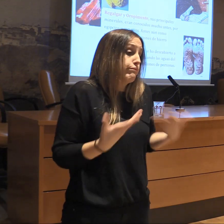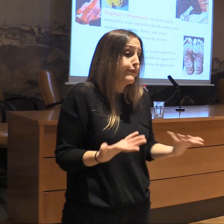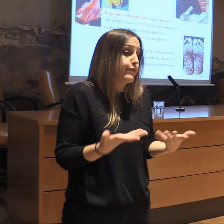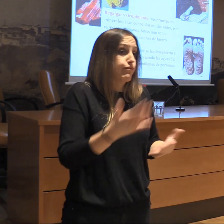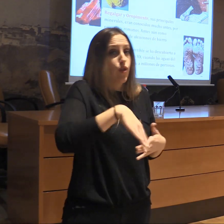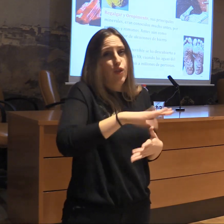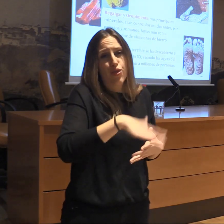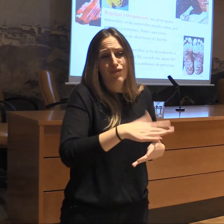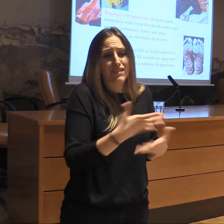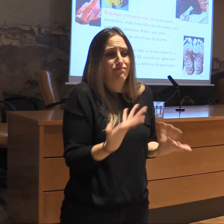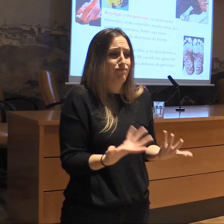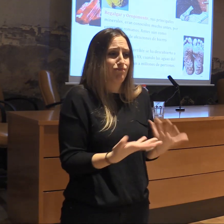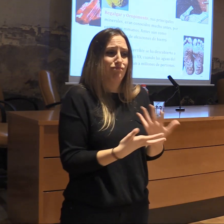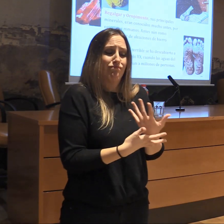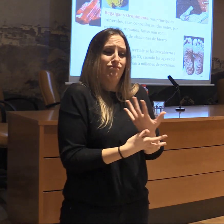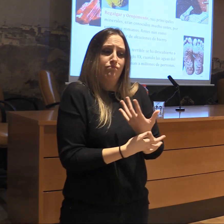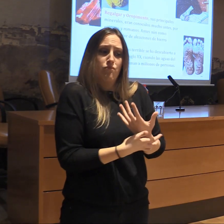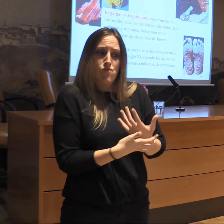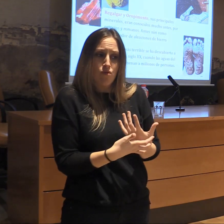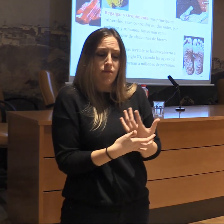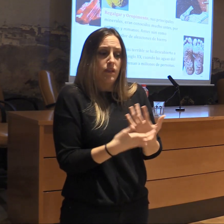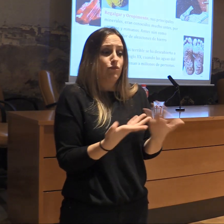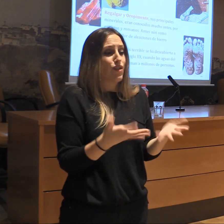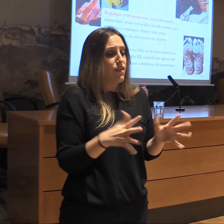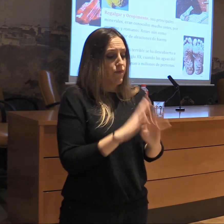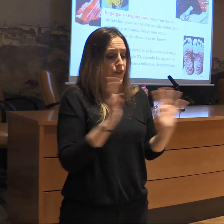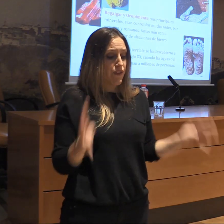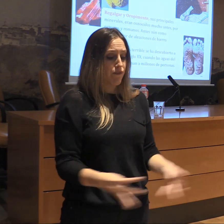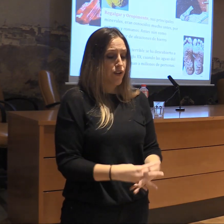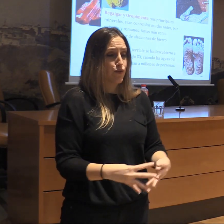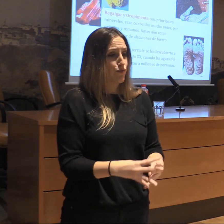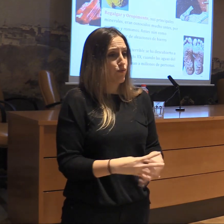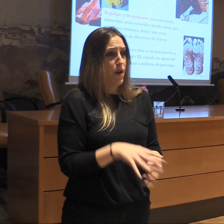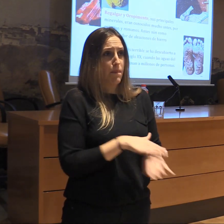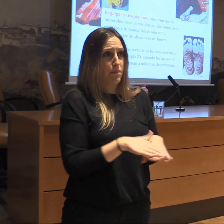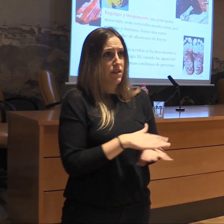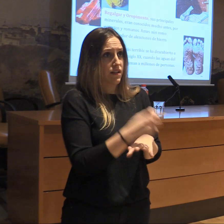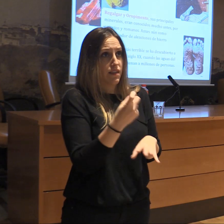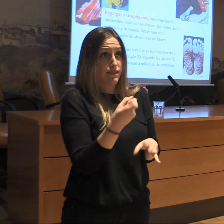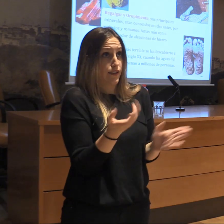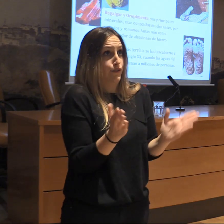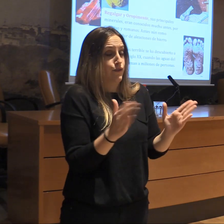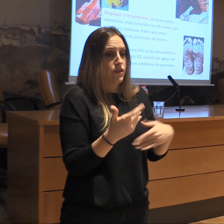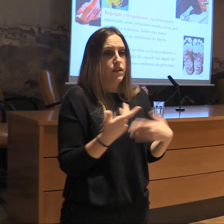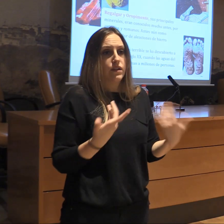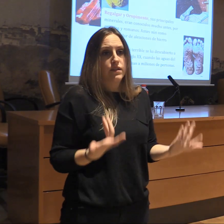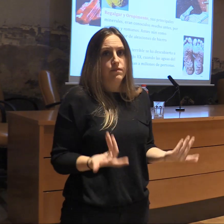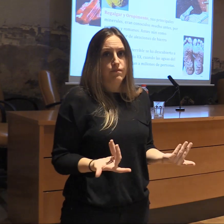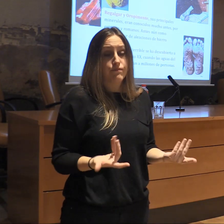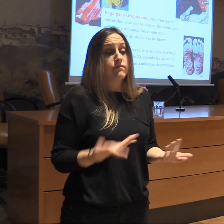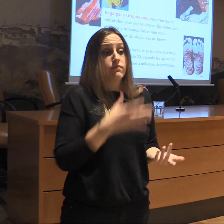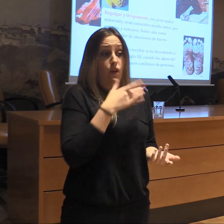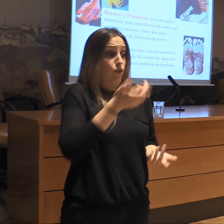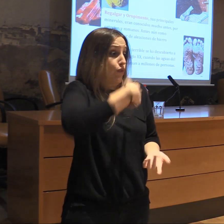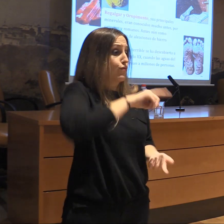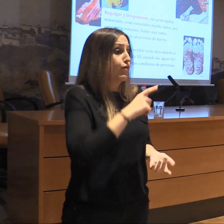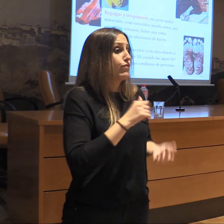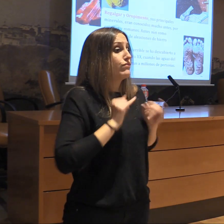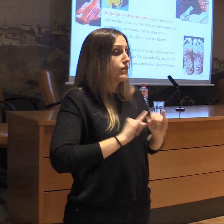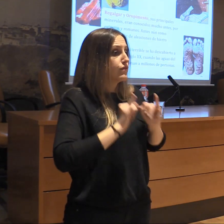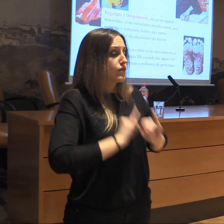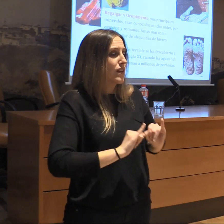tienen las infraestructuras básicas necesarias para tener este agua potable que todos disfrutamos sin